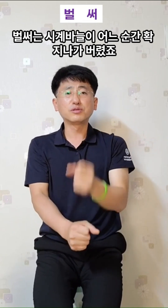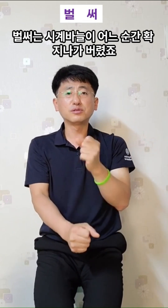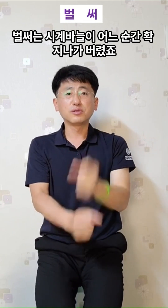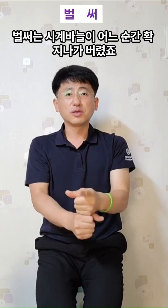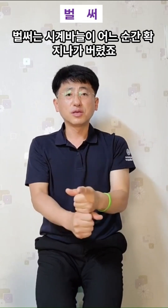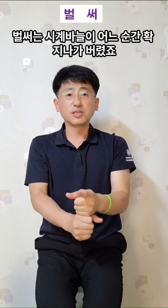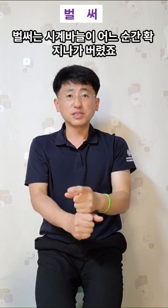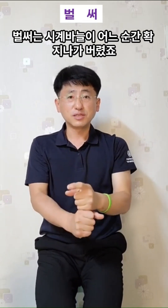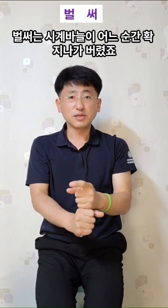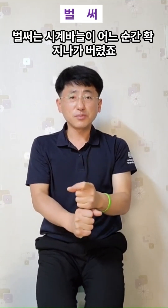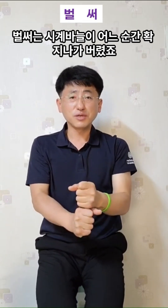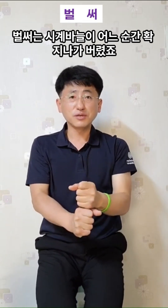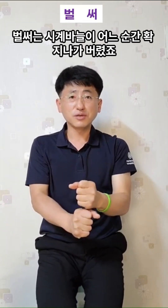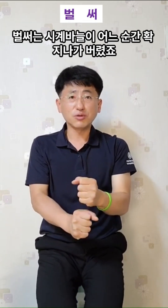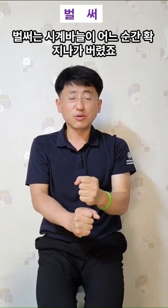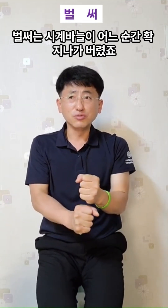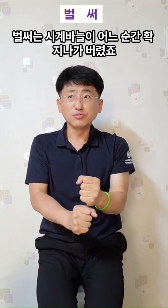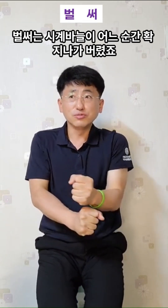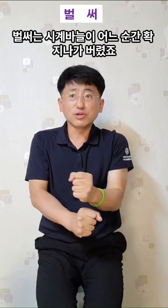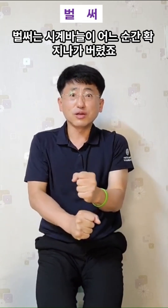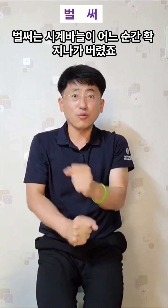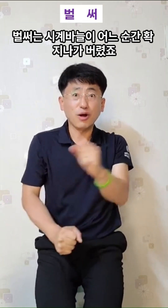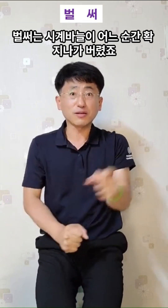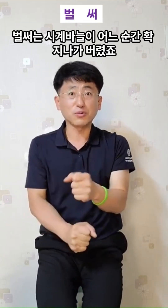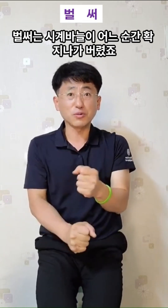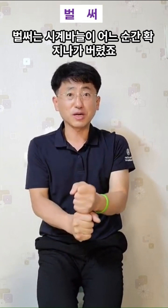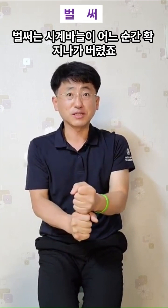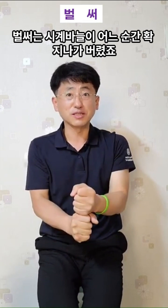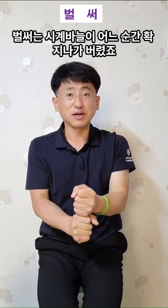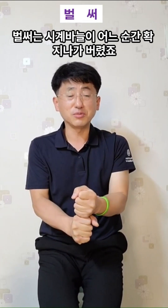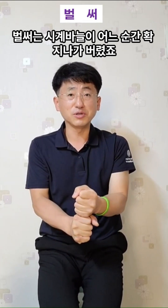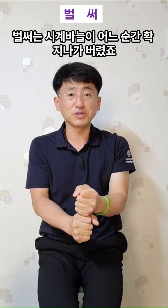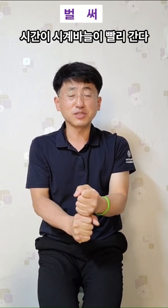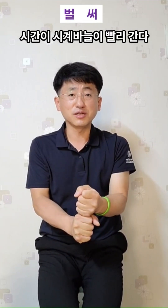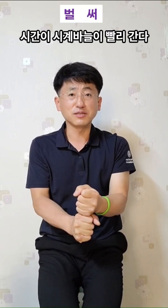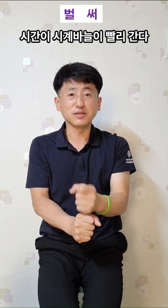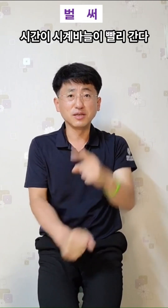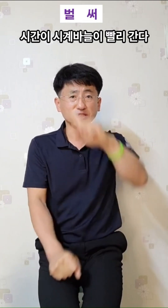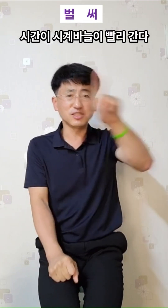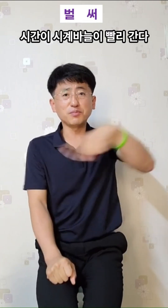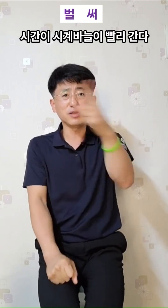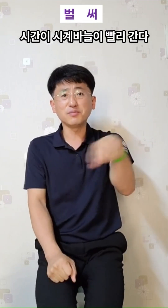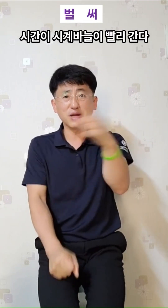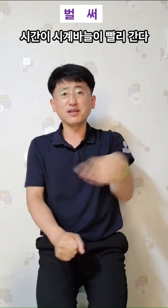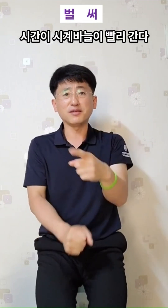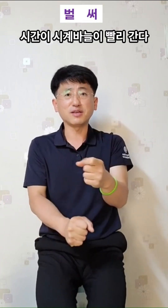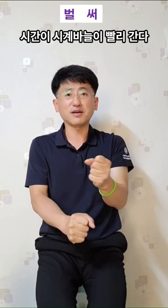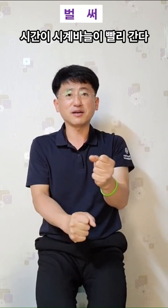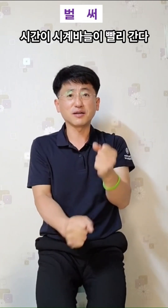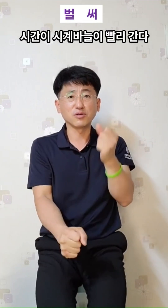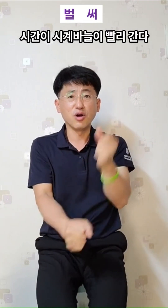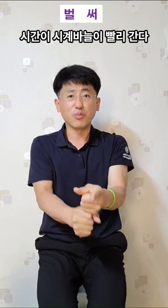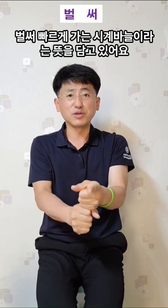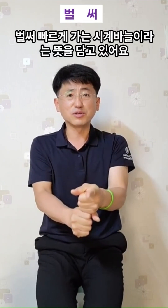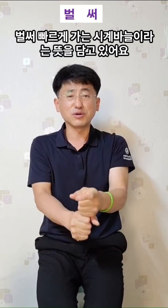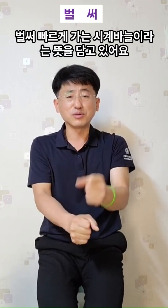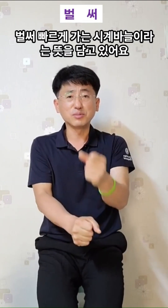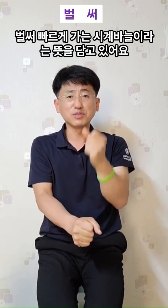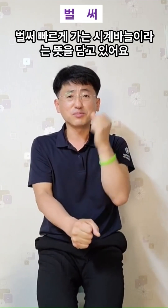벌써는 시계바늘이 어느 생각 확 더 지나가 버렸죠. 시간이. 시계바늘이 빨리 간다. 벌써.